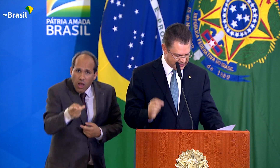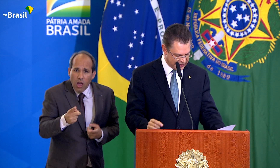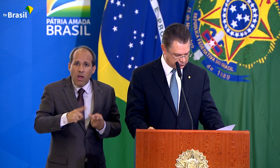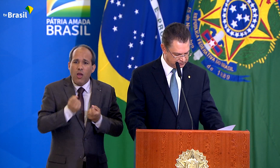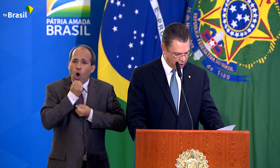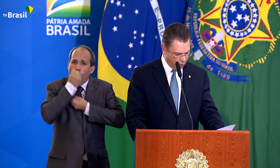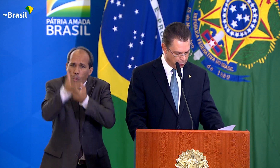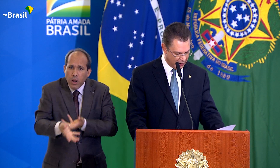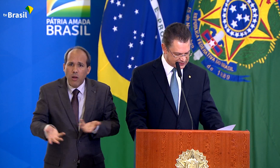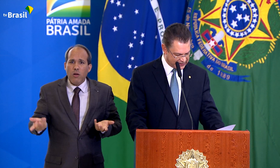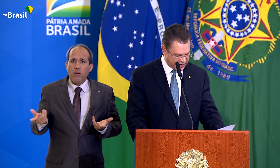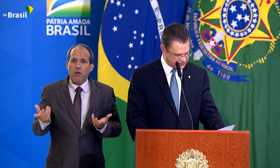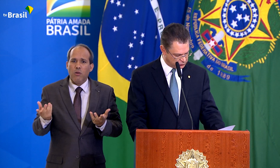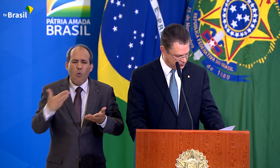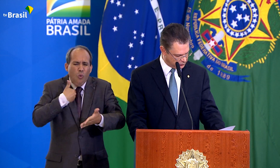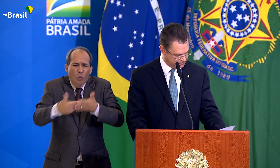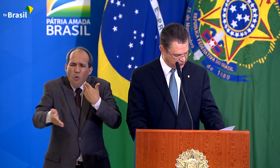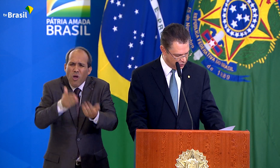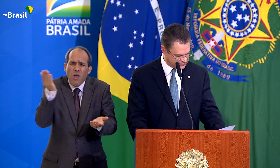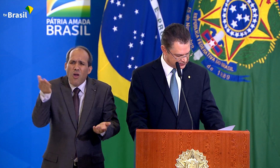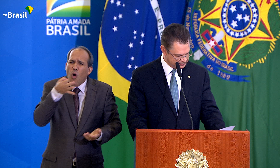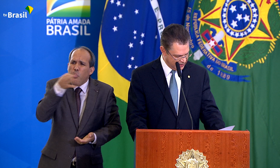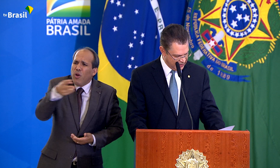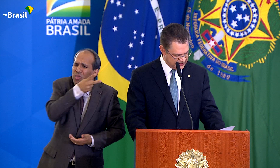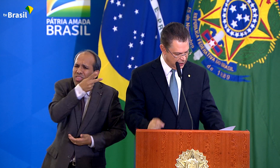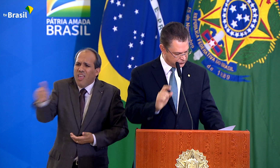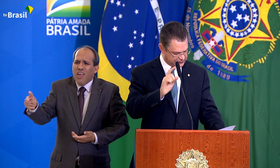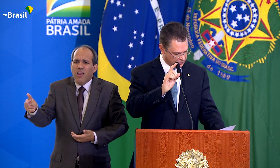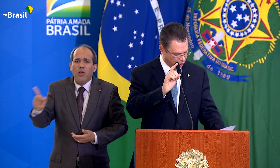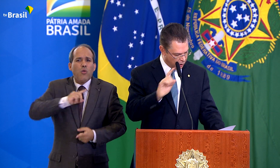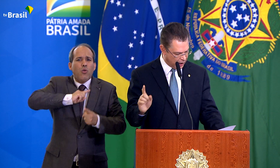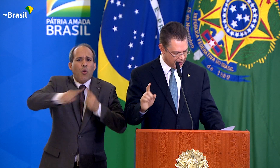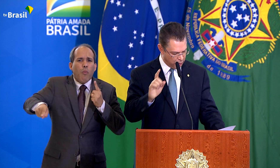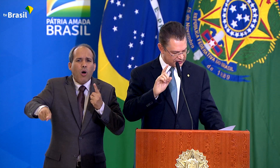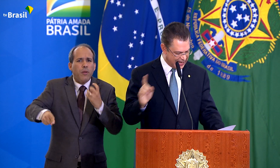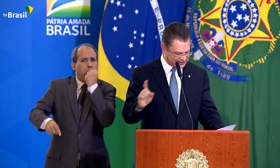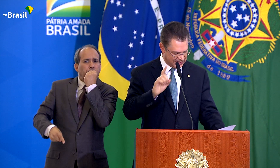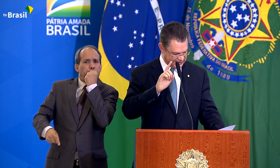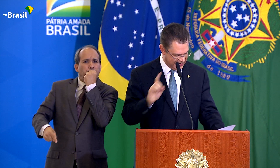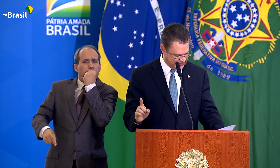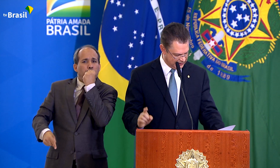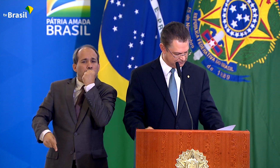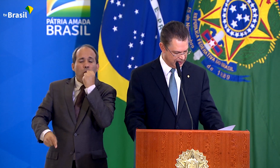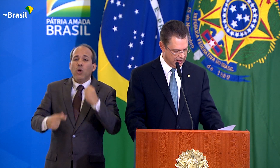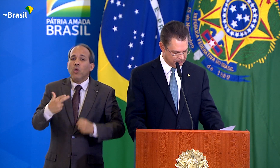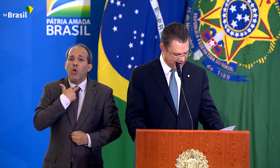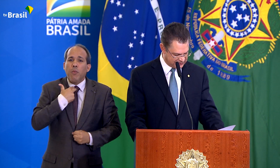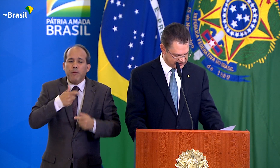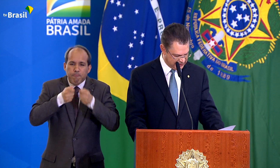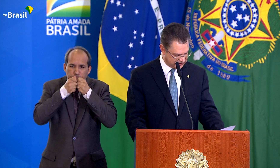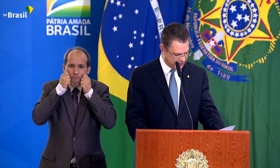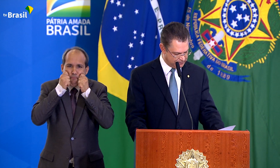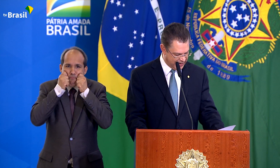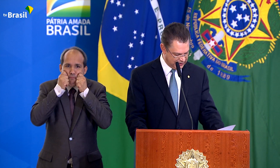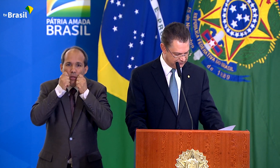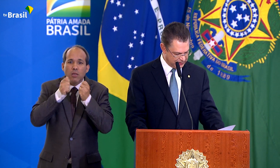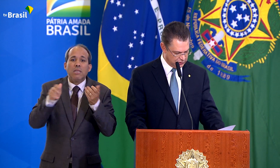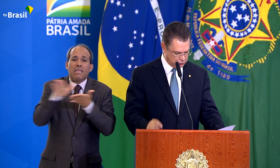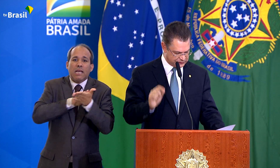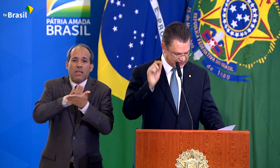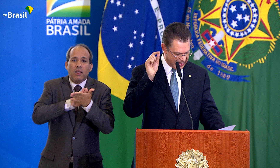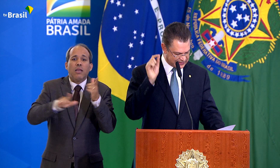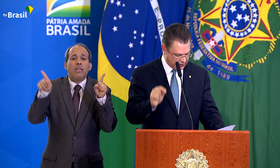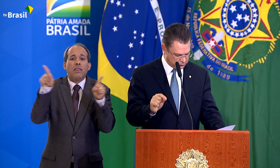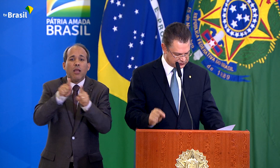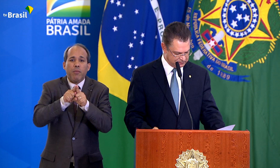pronunciar seciado ou quaisquer de suas opiniões não se coloca a mordaça nele mas sim também